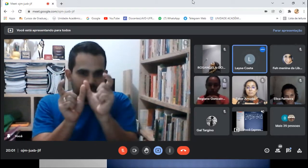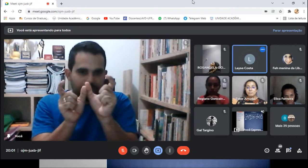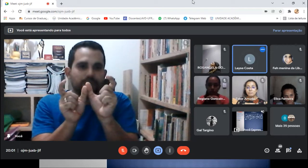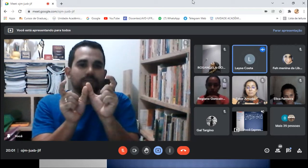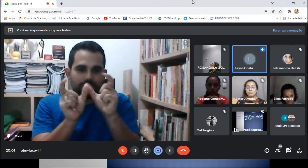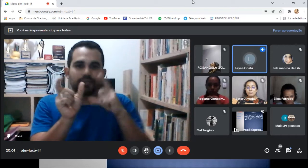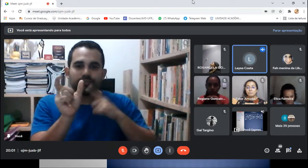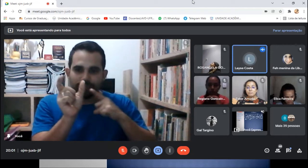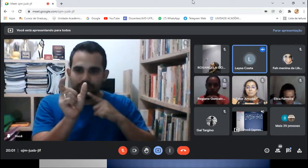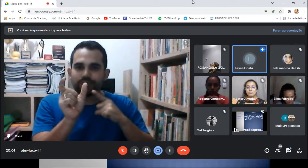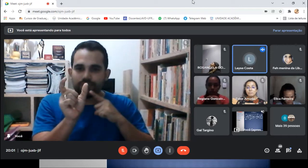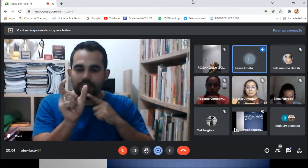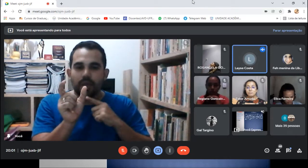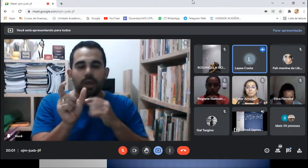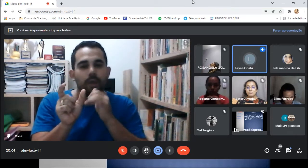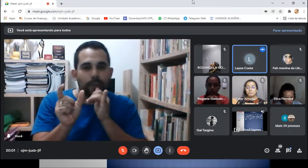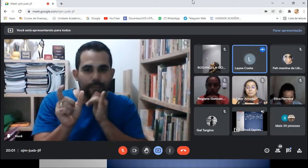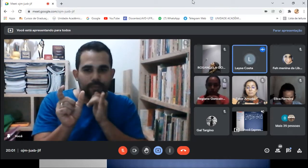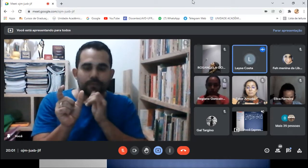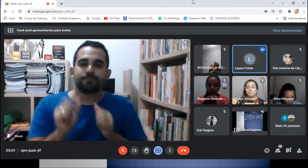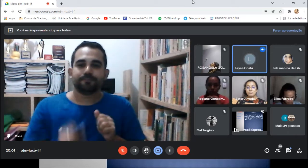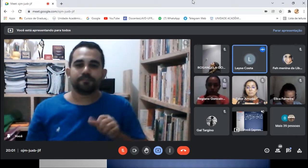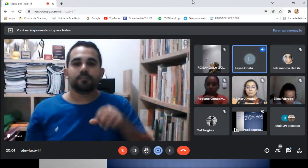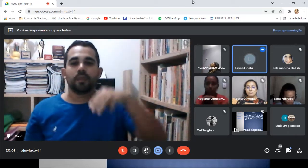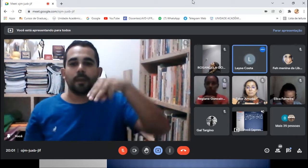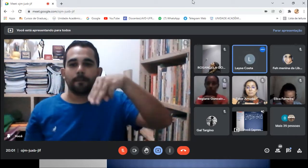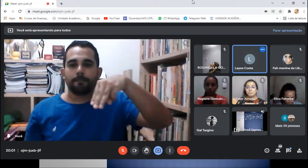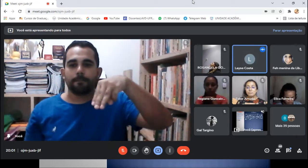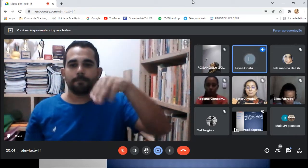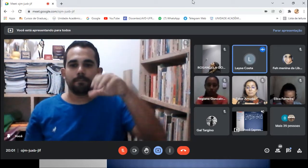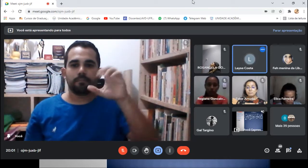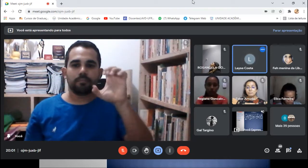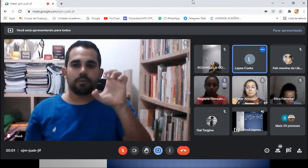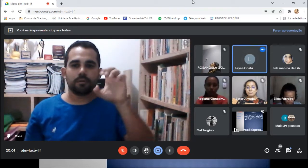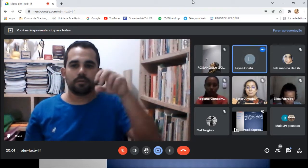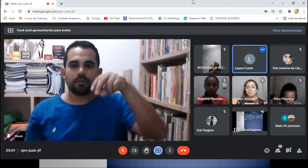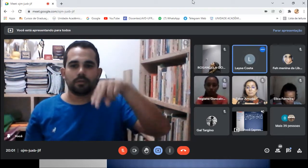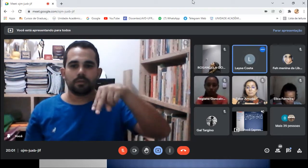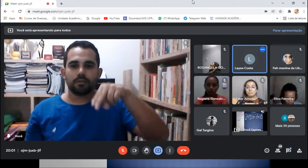Então, vai se juntando outros fonemas, outros morfemas.